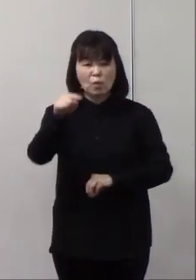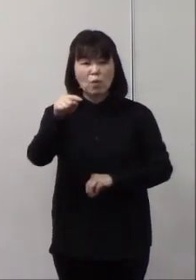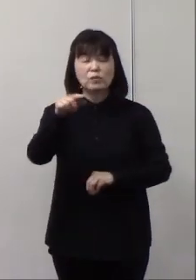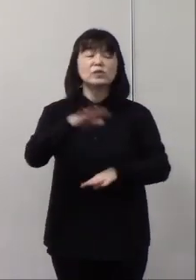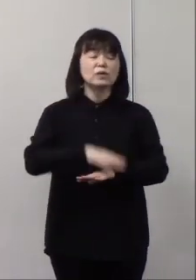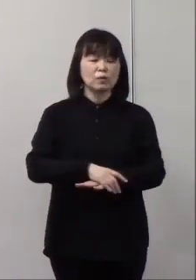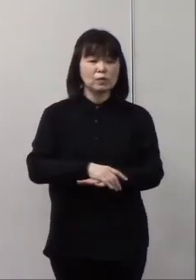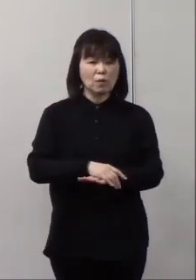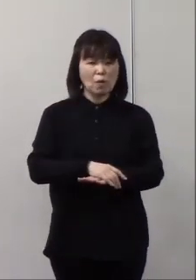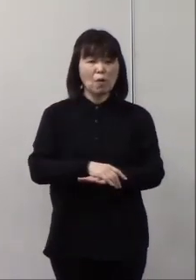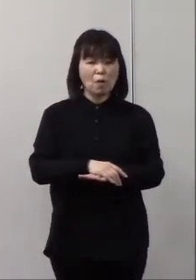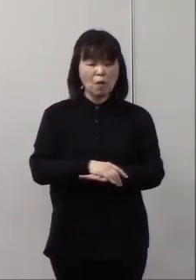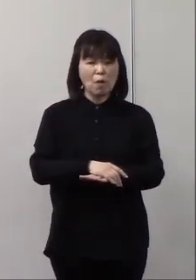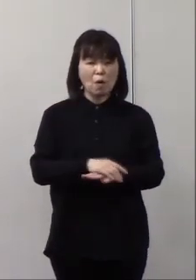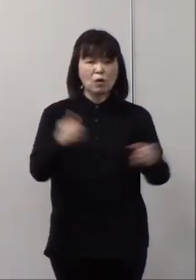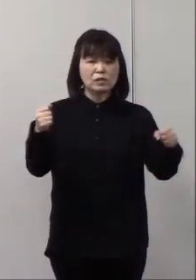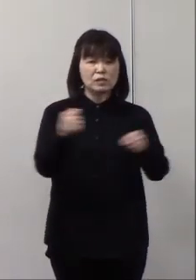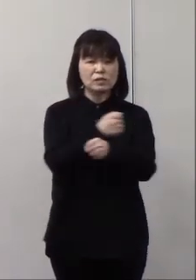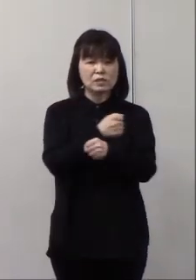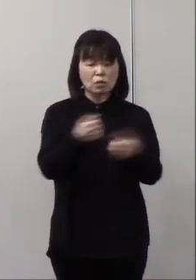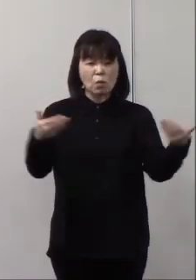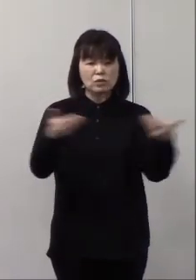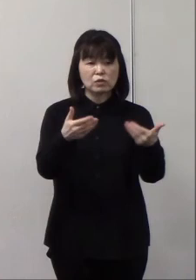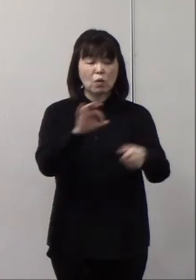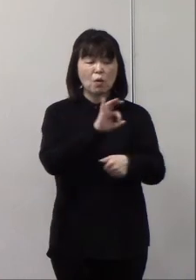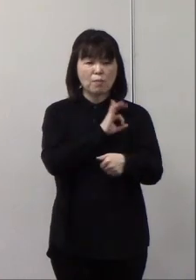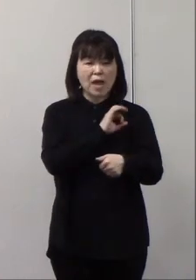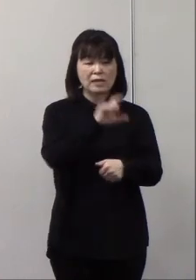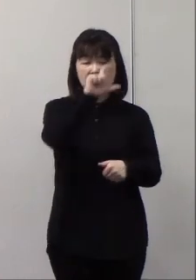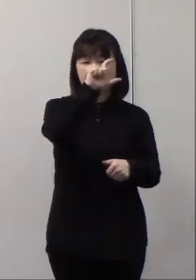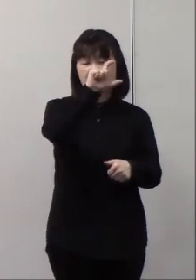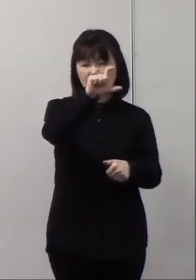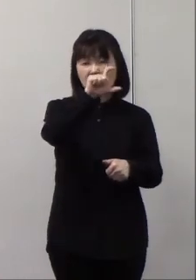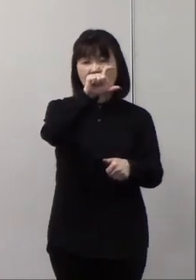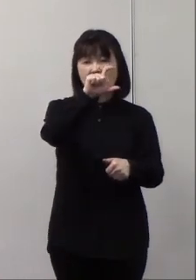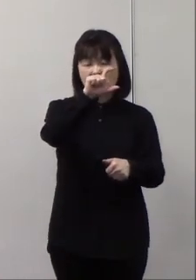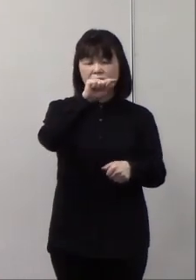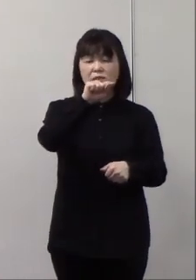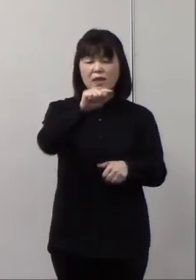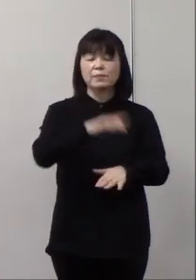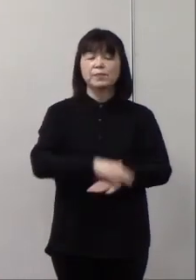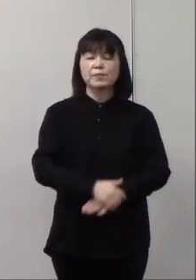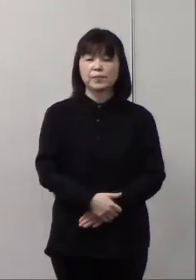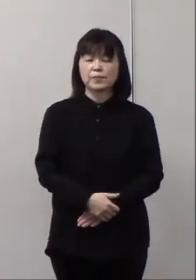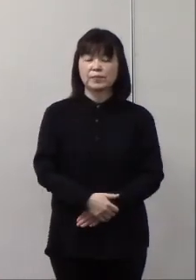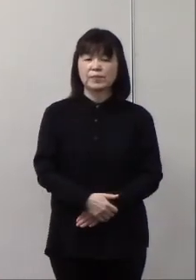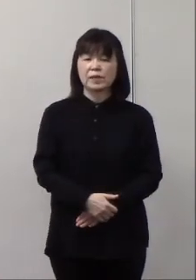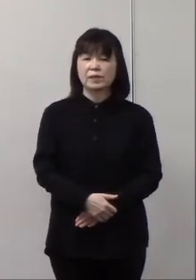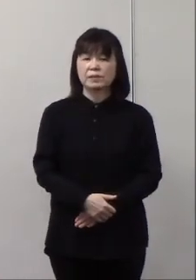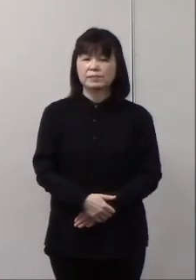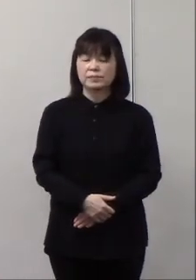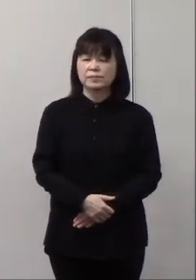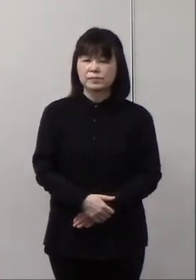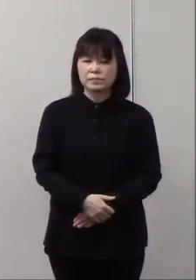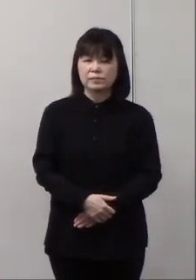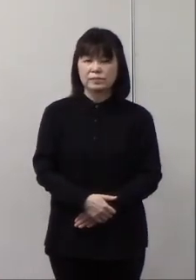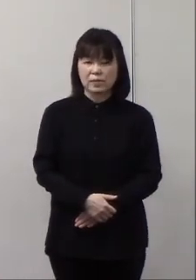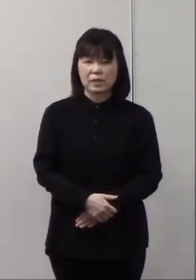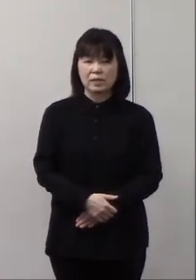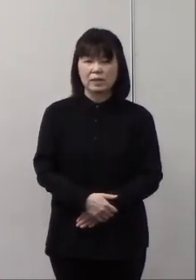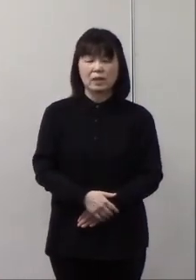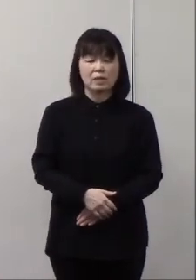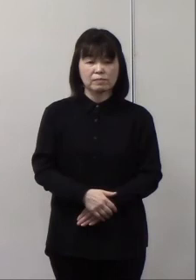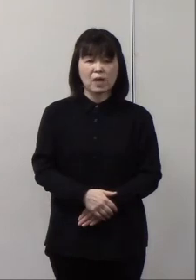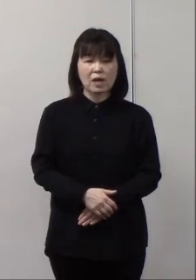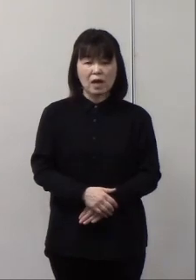で、市の独自施策というものを強調するためと、その後半タクシーに渡っ